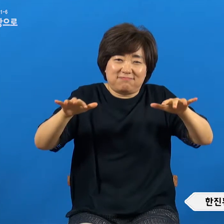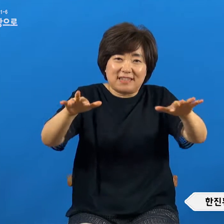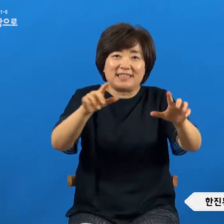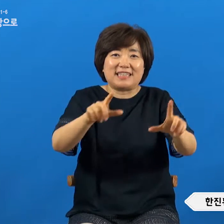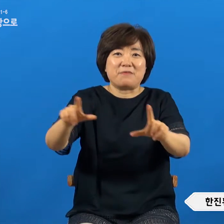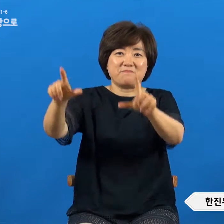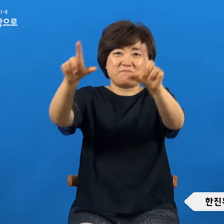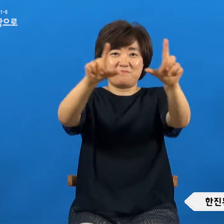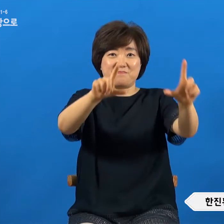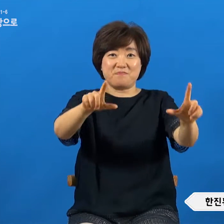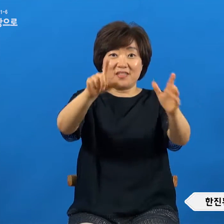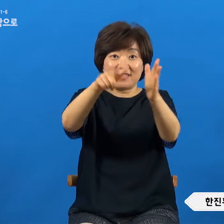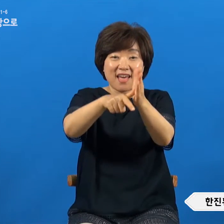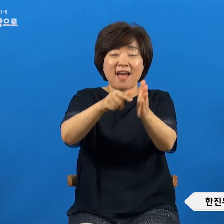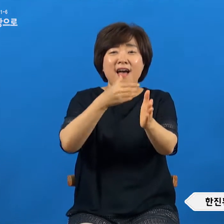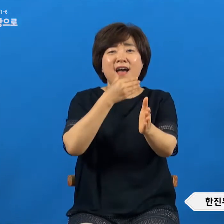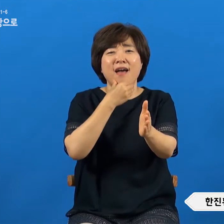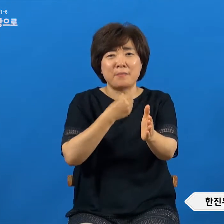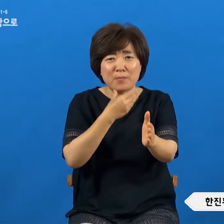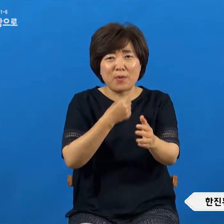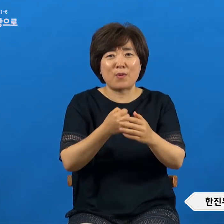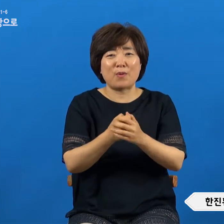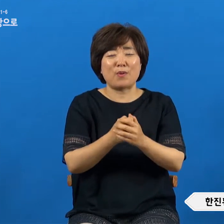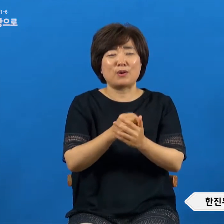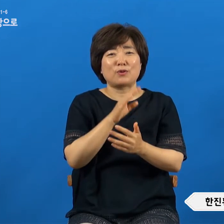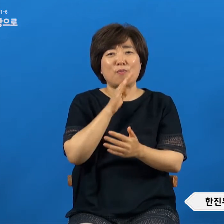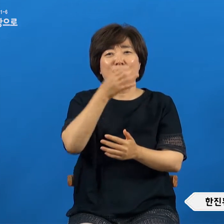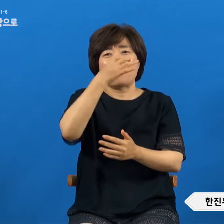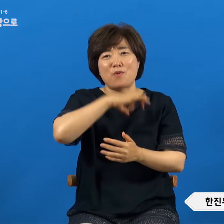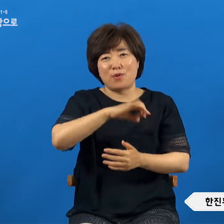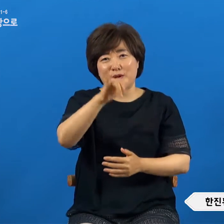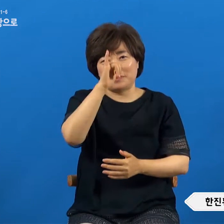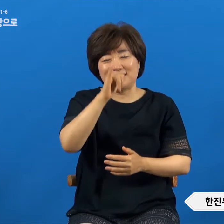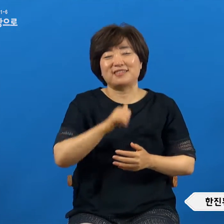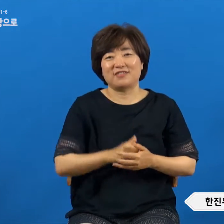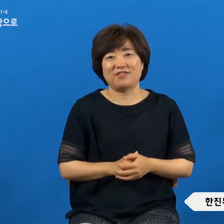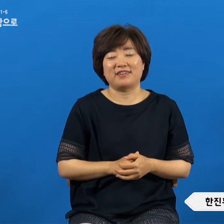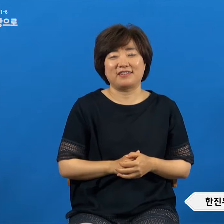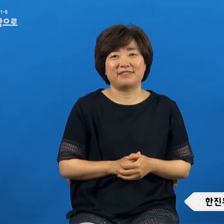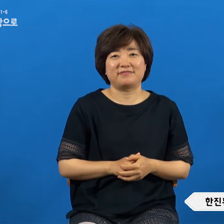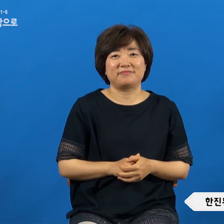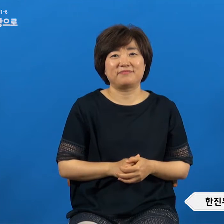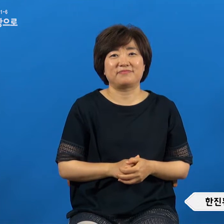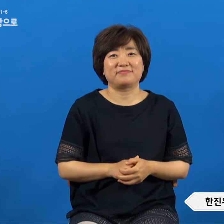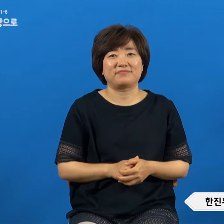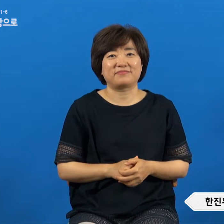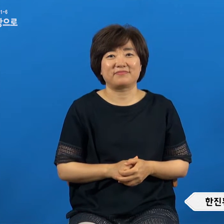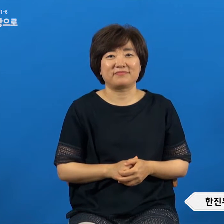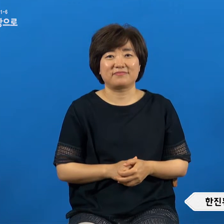그 삶은 얼마나 행복하고 그 삶은 얼마나 보람이 있겠습니까?